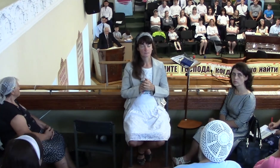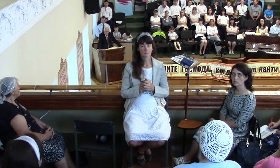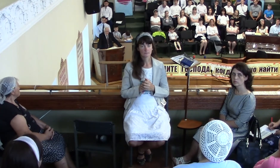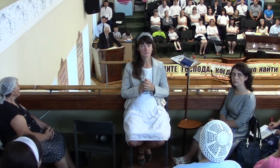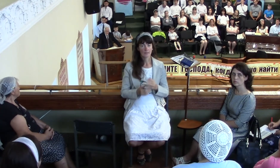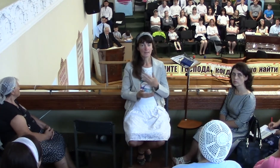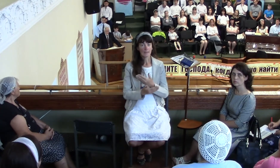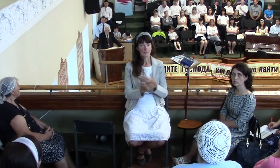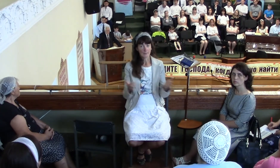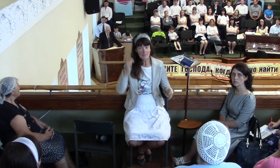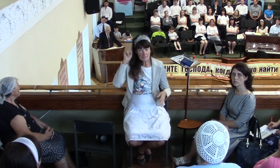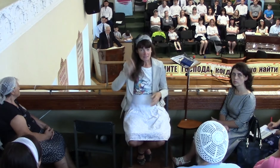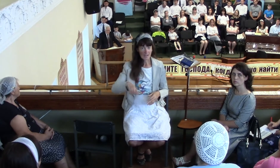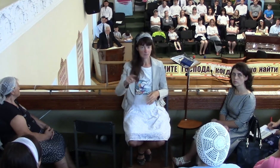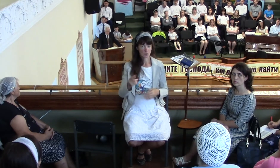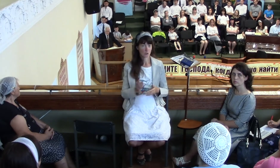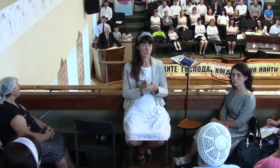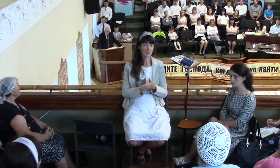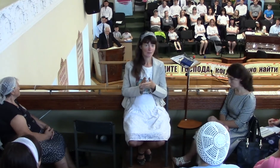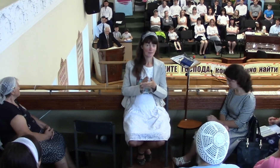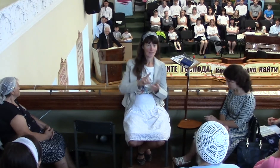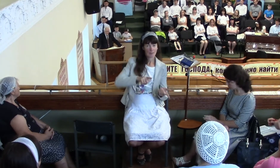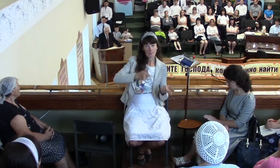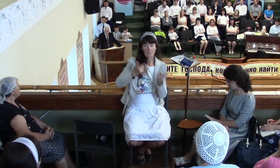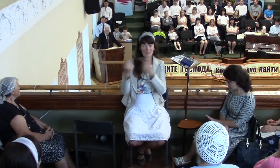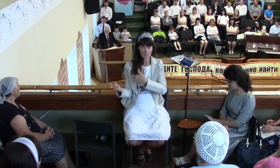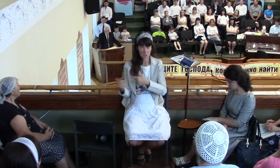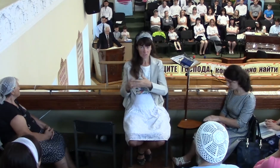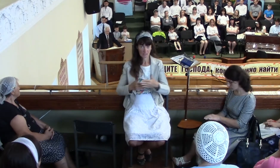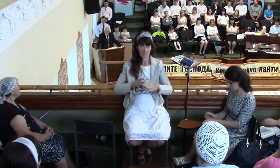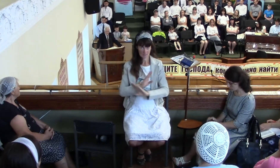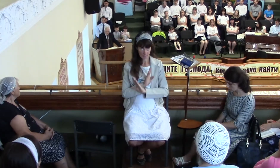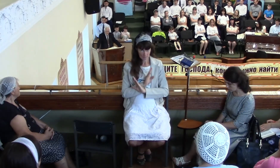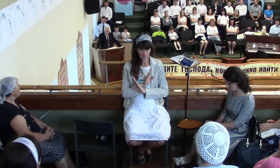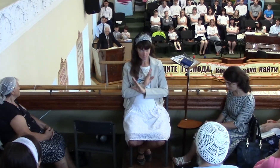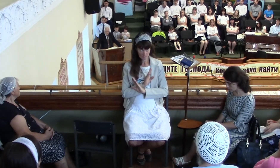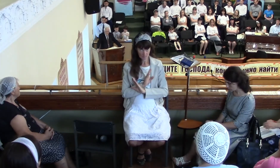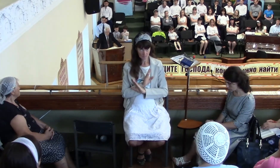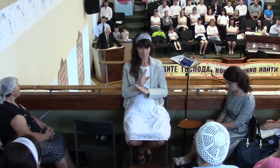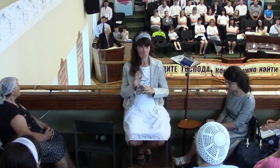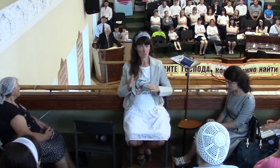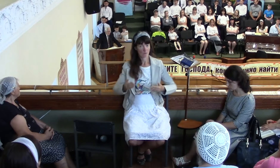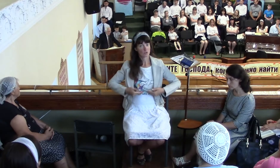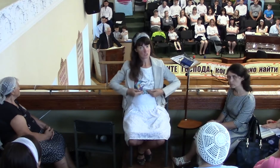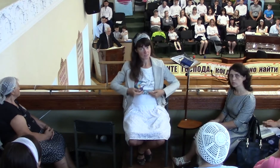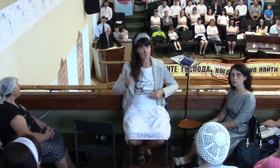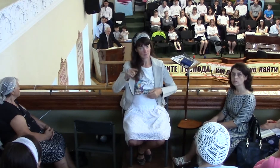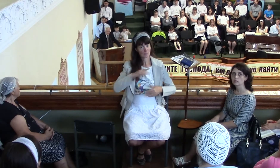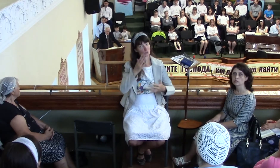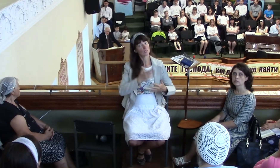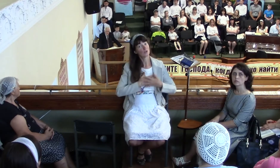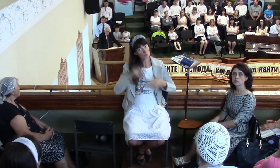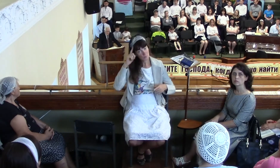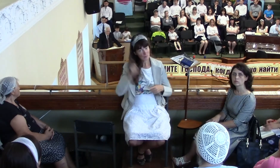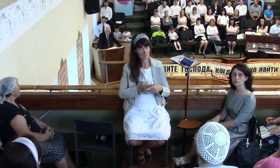стих. Мы знаем, что мы перешли из смерти в жизнь, потому что любим братьев. Не любящий брата